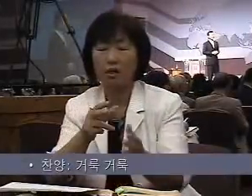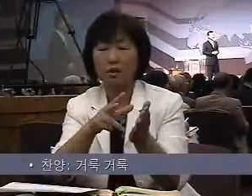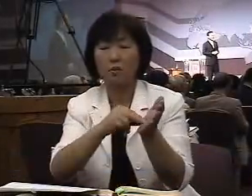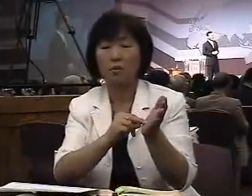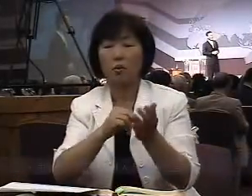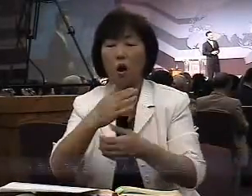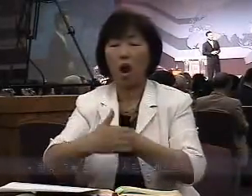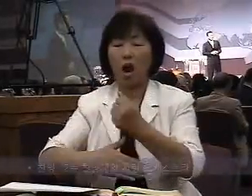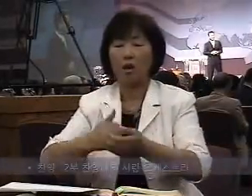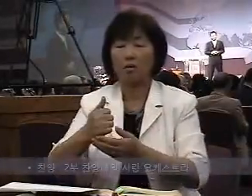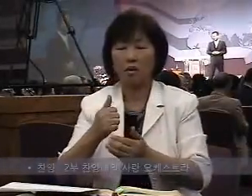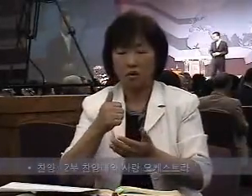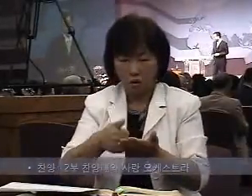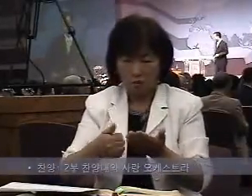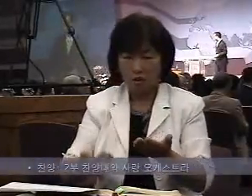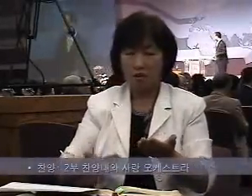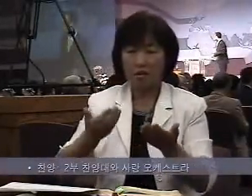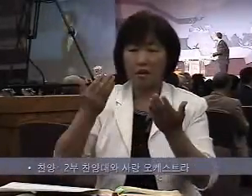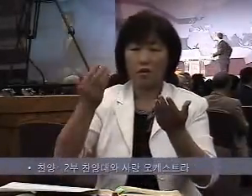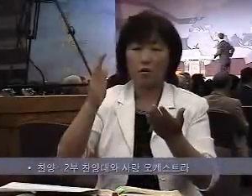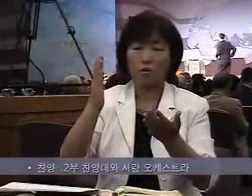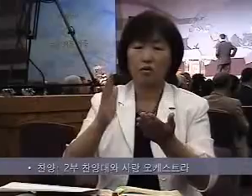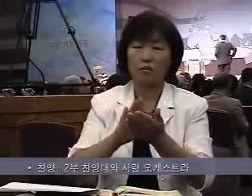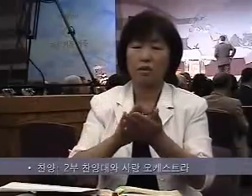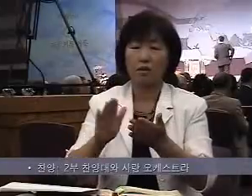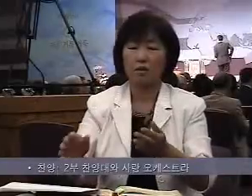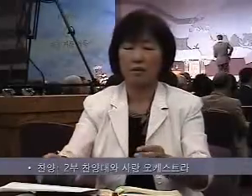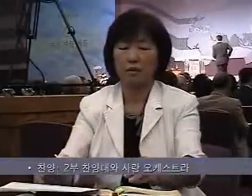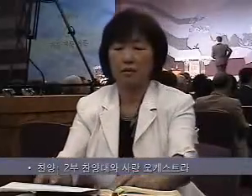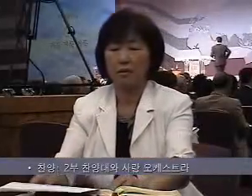제목으로 하나님을 경배하겠습니다.